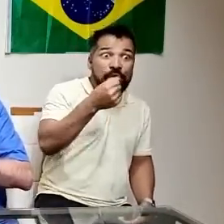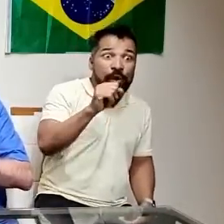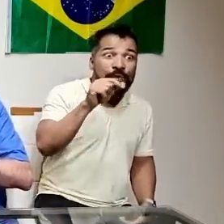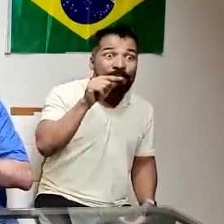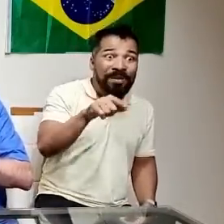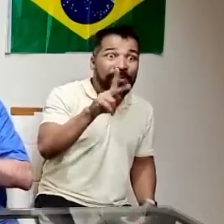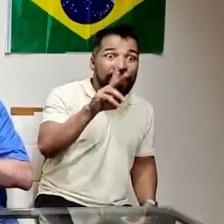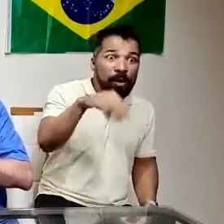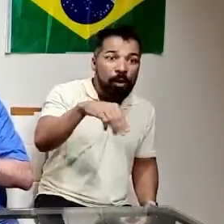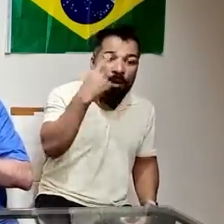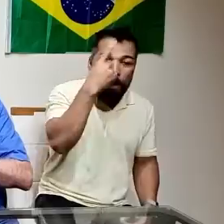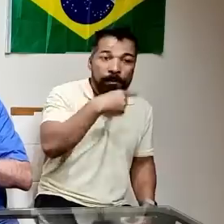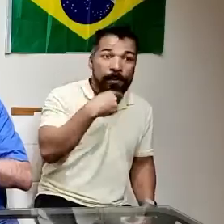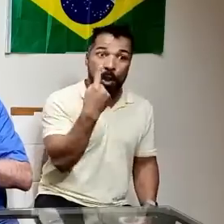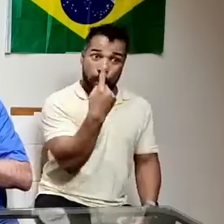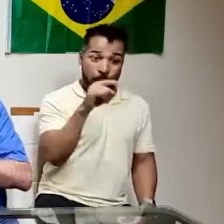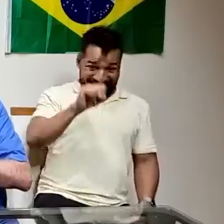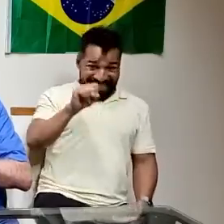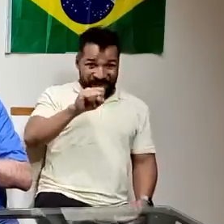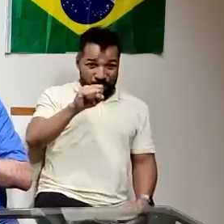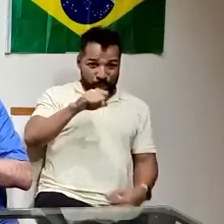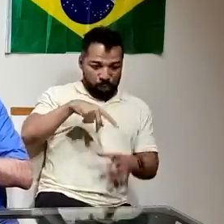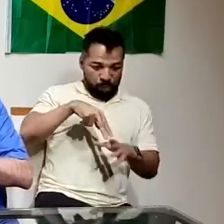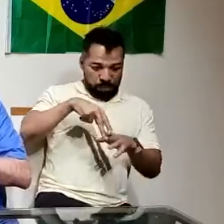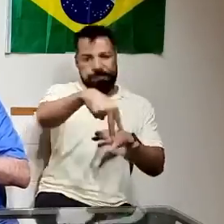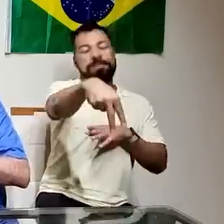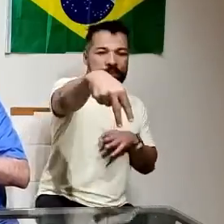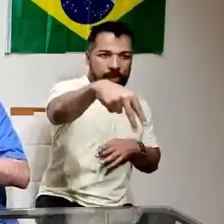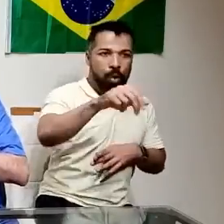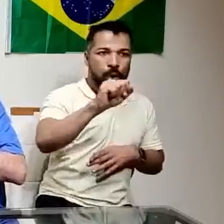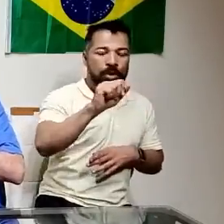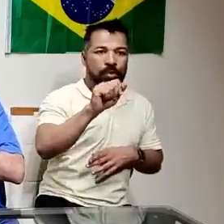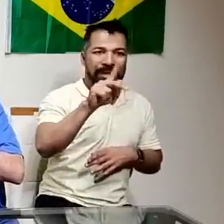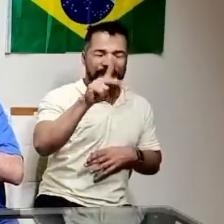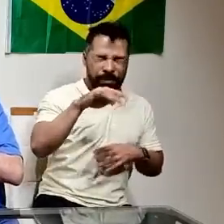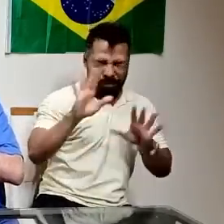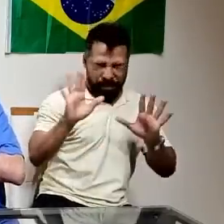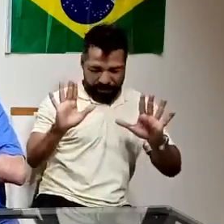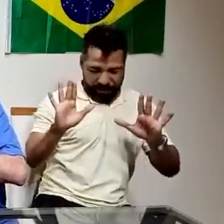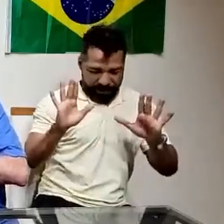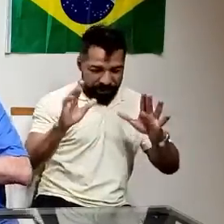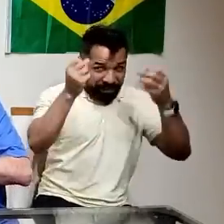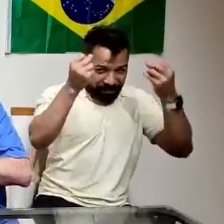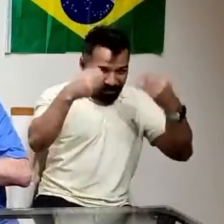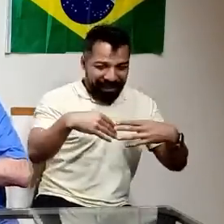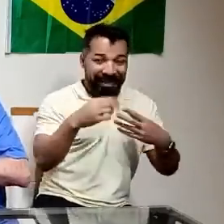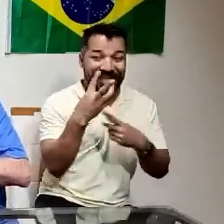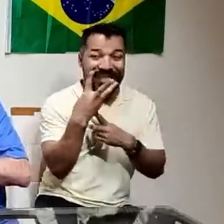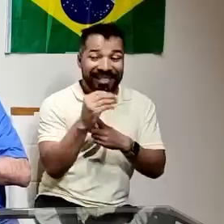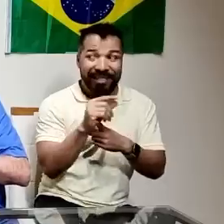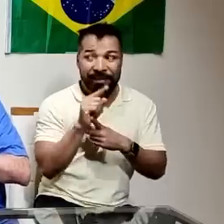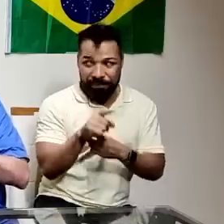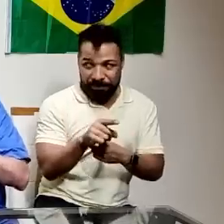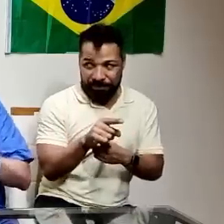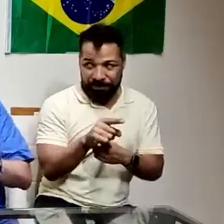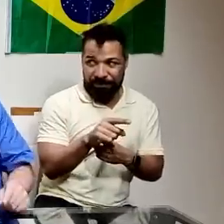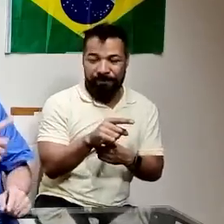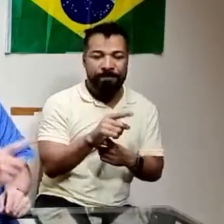28 mil quilômetros por hora. É, em um segundo a gente anda 8 quilômetros. Então olha só, vamos arredondar aqui, arredondar para 30 mil.